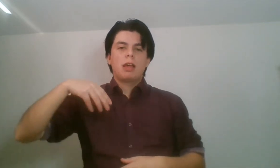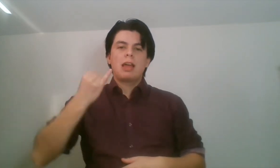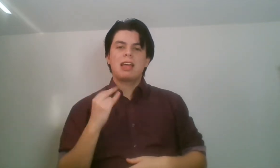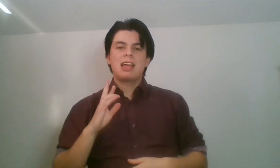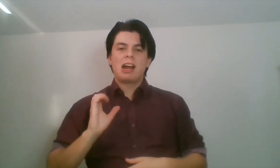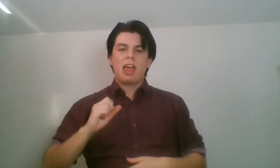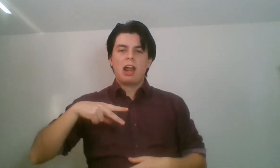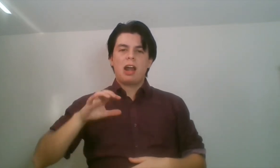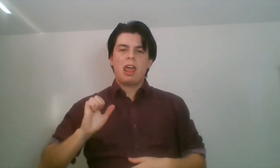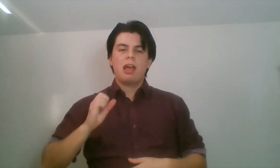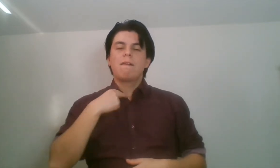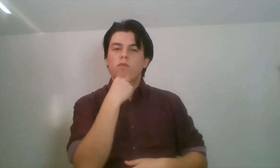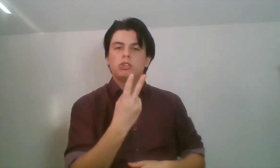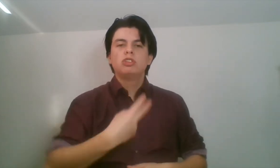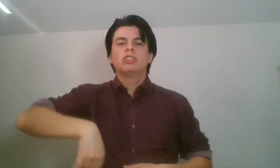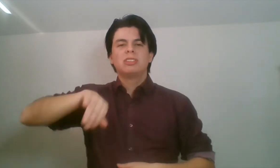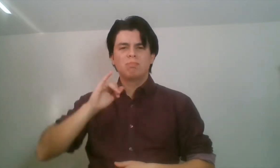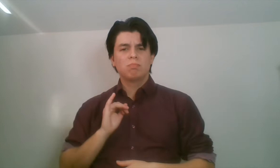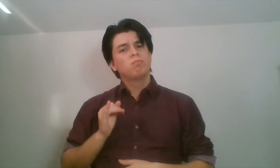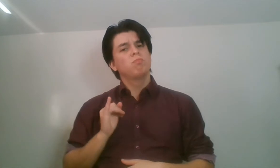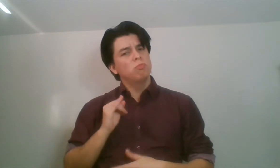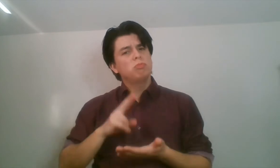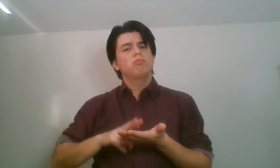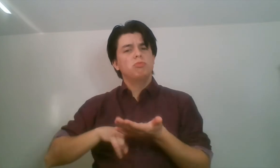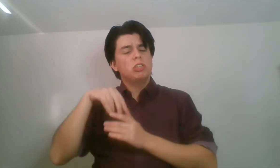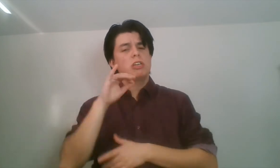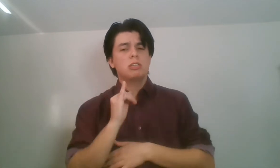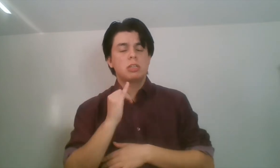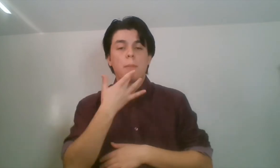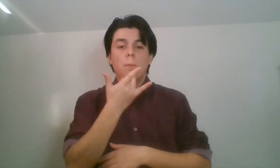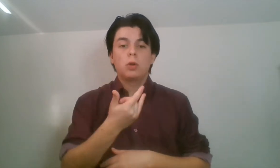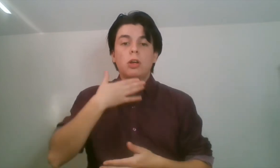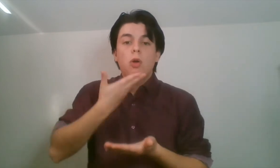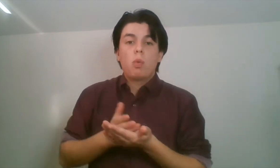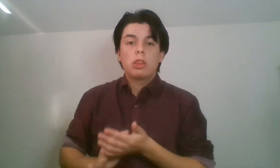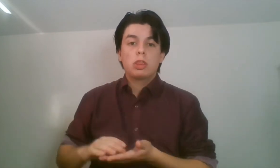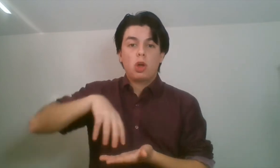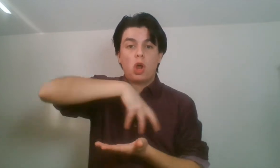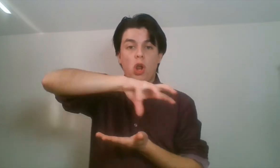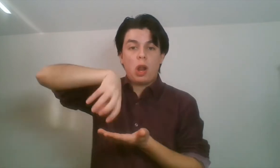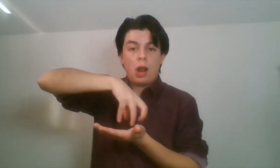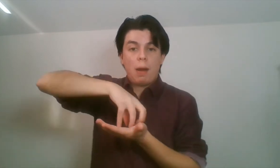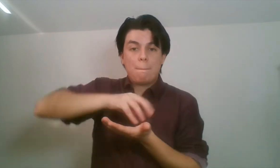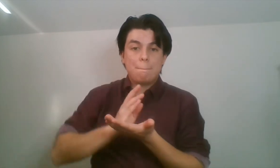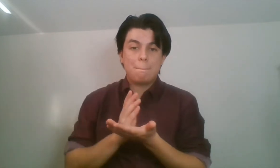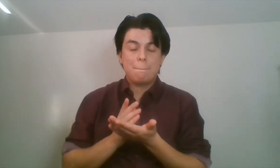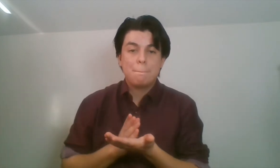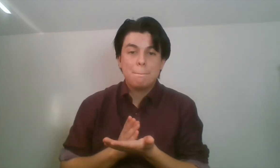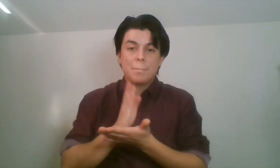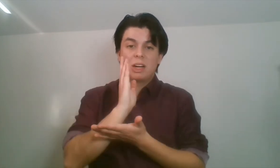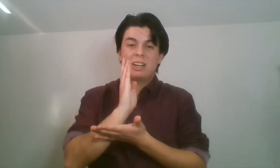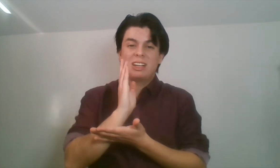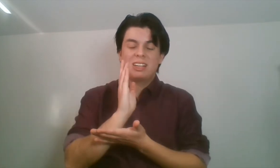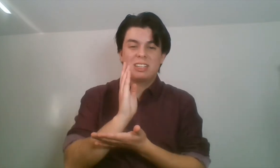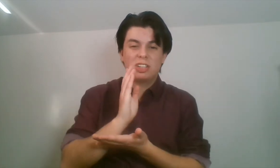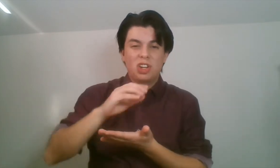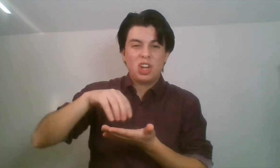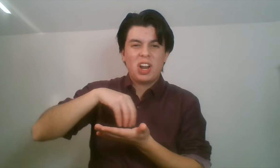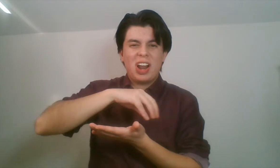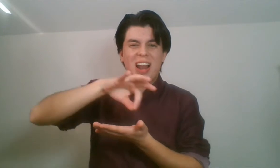en el barrio, ¿no? De verdad que fue un poco un precursor, sí, porque cuando